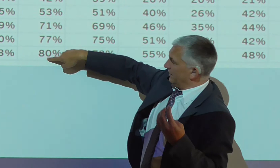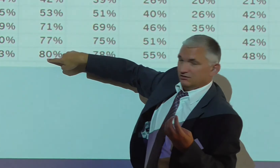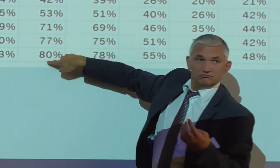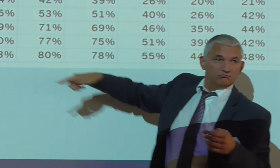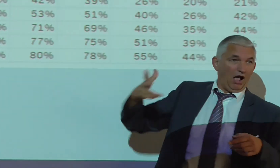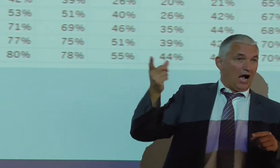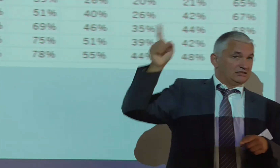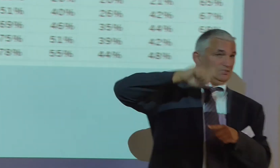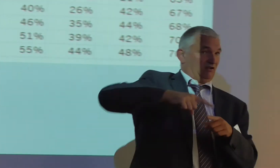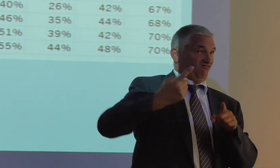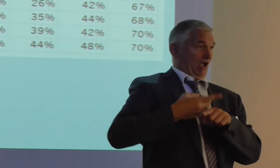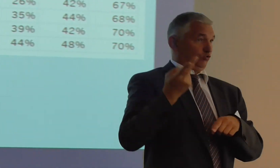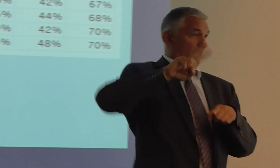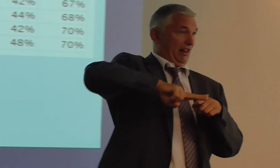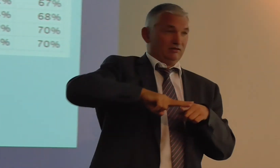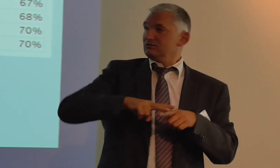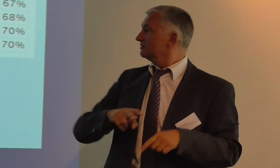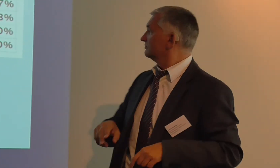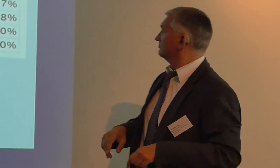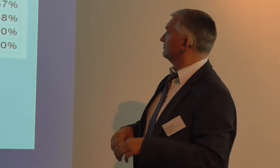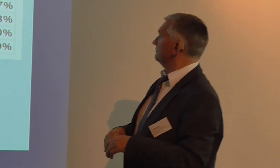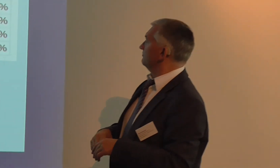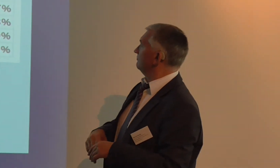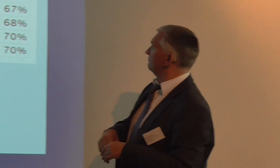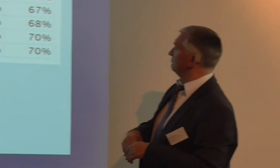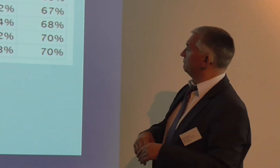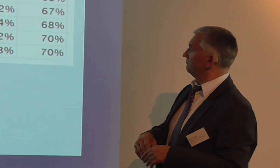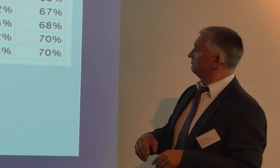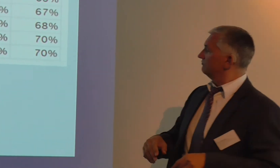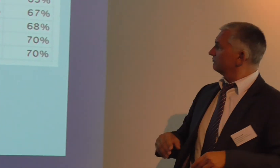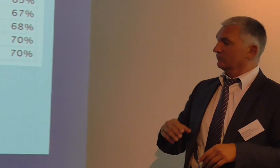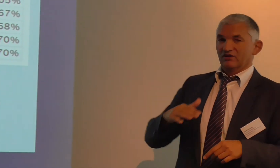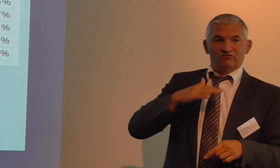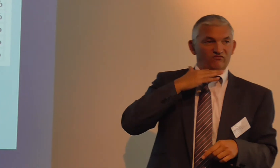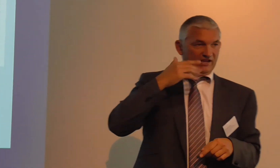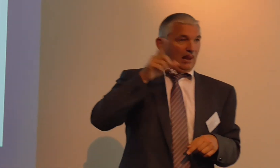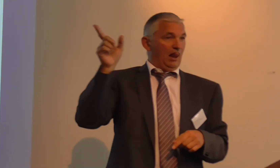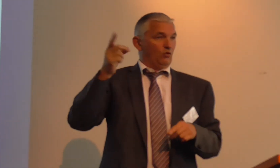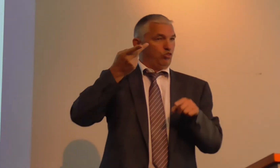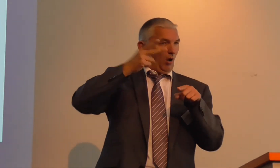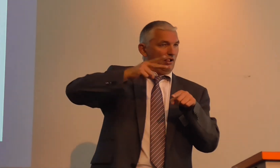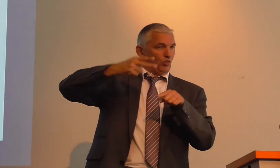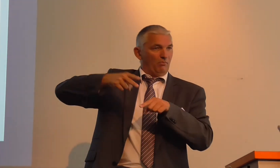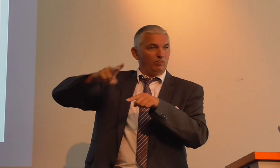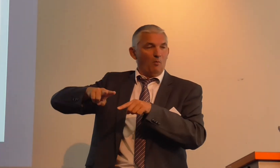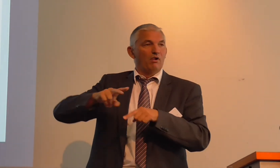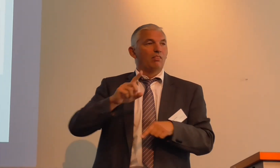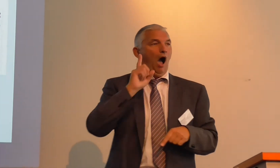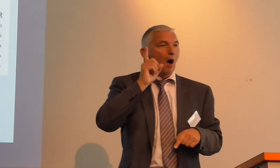ist es so, dass sich die Quote fast verdoppelt hat, also von 42 auf 80. Und das ist wirklich sehr viel, also wenn